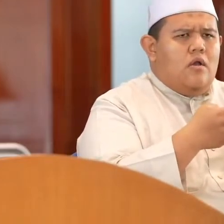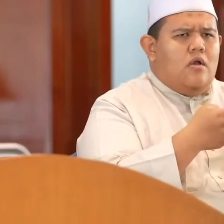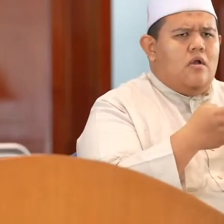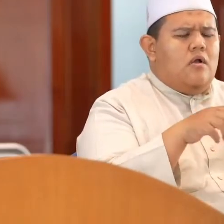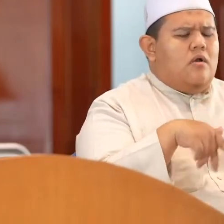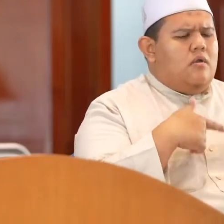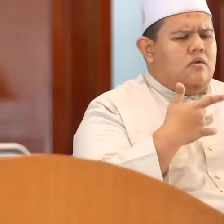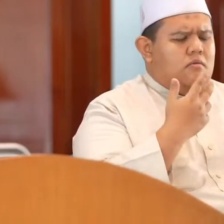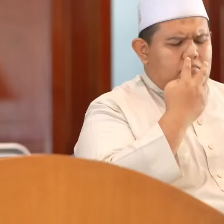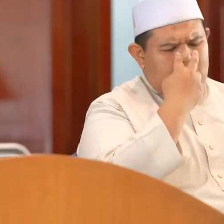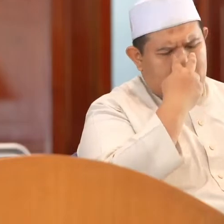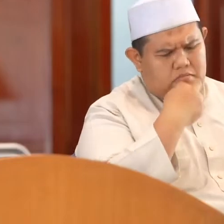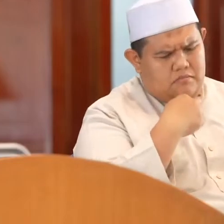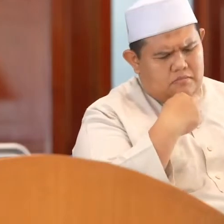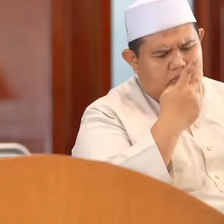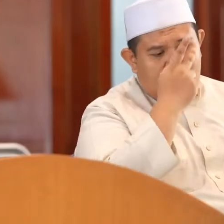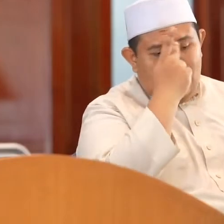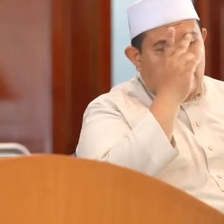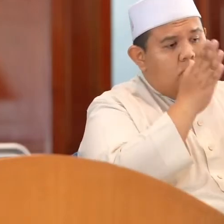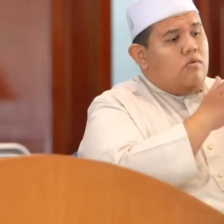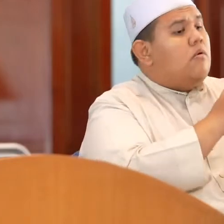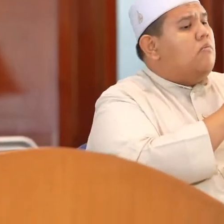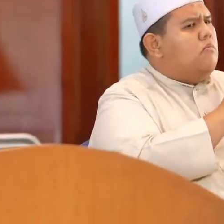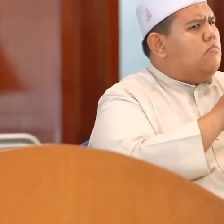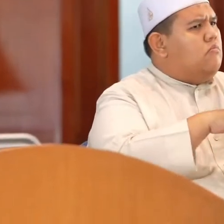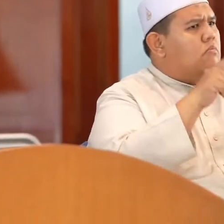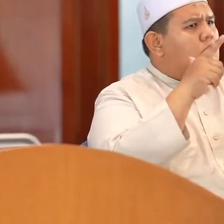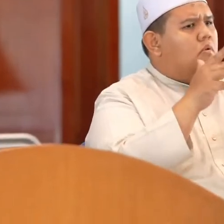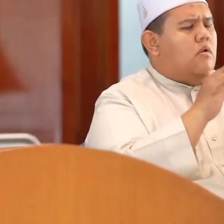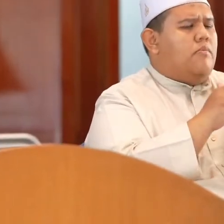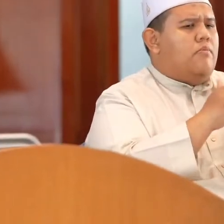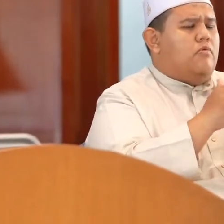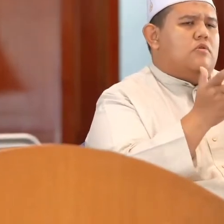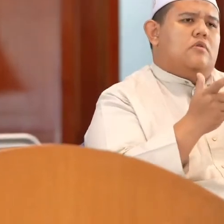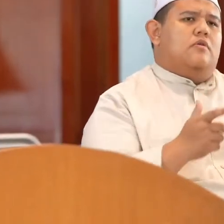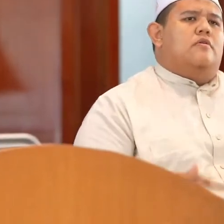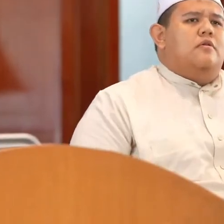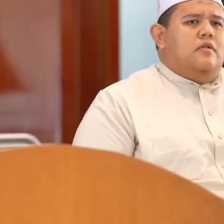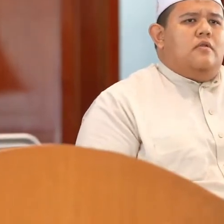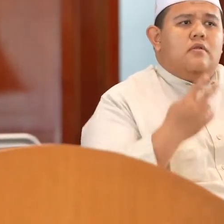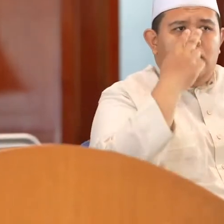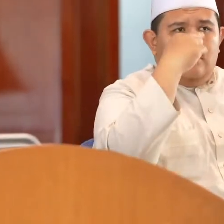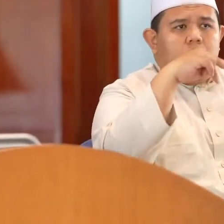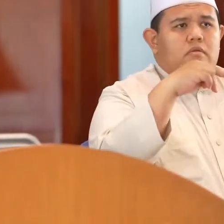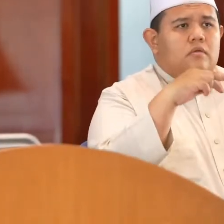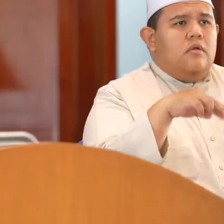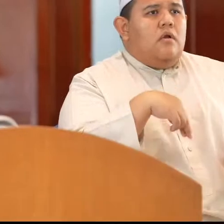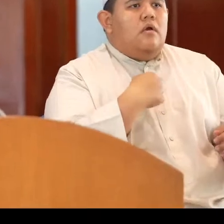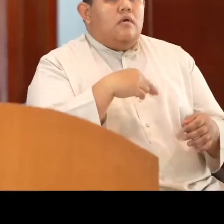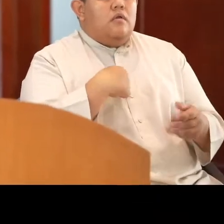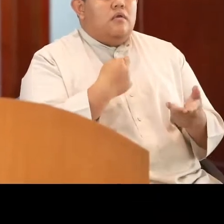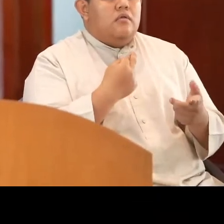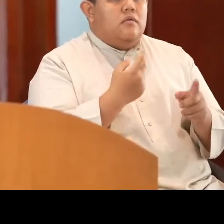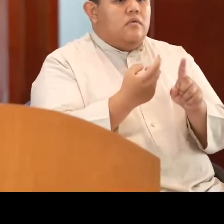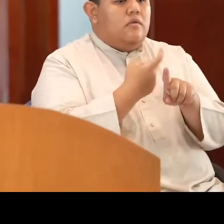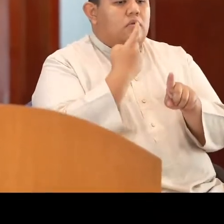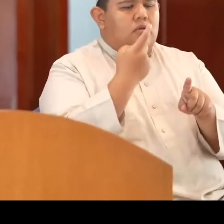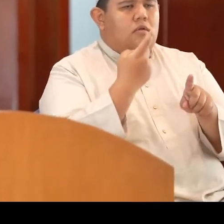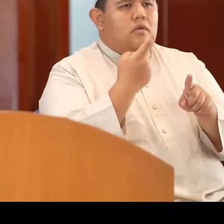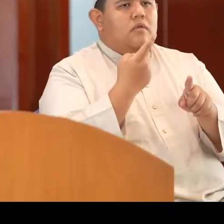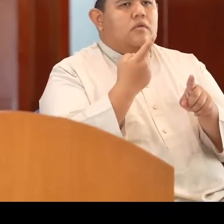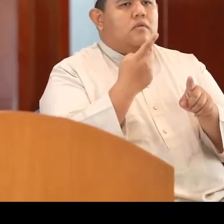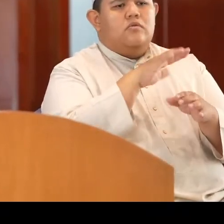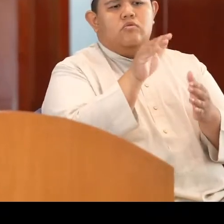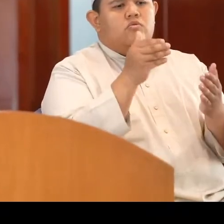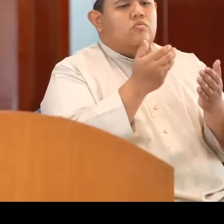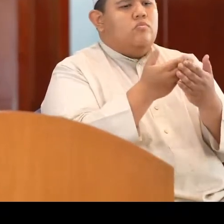sedih atas pujian kerana orang tengok dia dan kena puji daripada sekalian makhluk